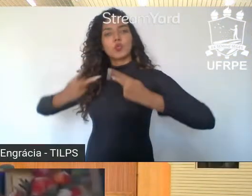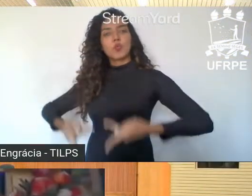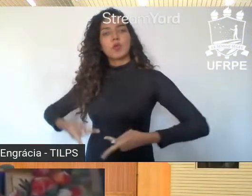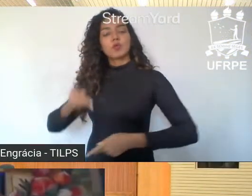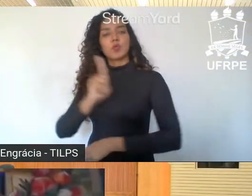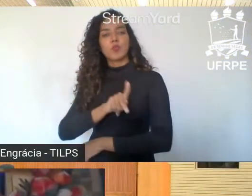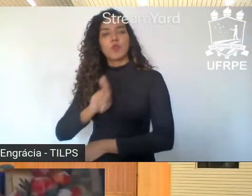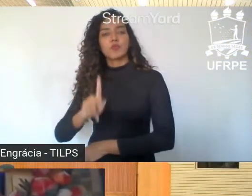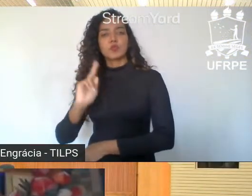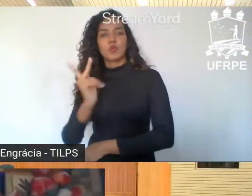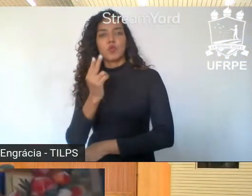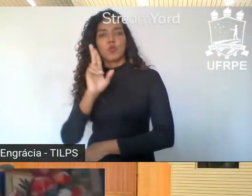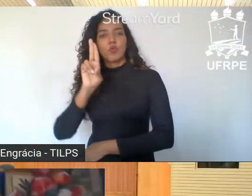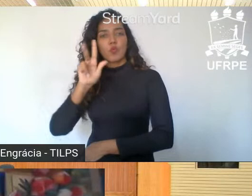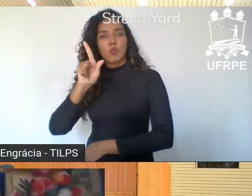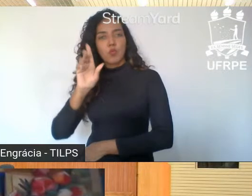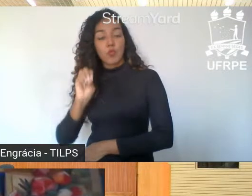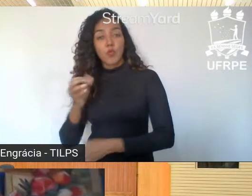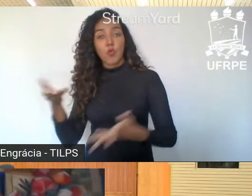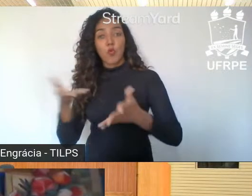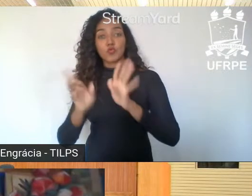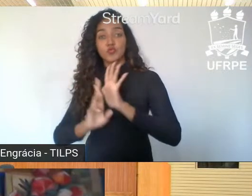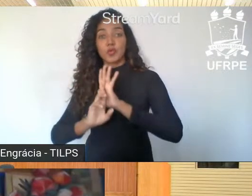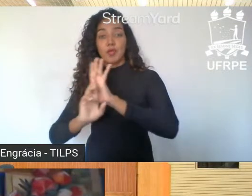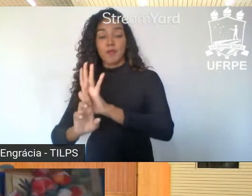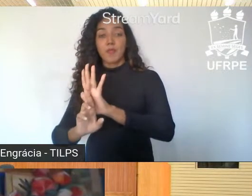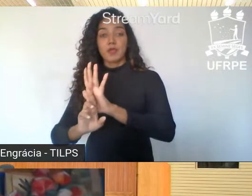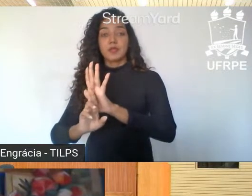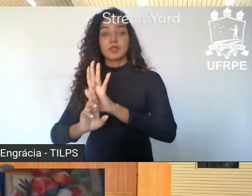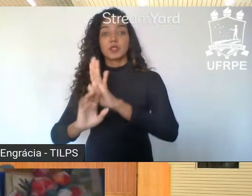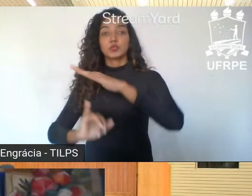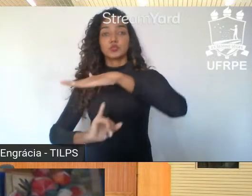representando neste momento o Instituto Menino Miguel.